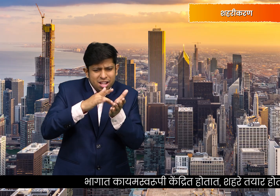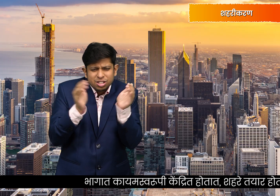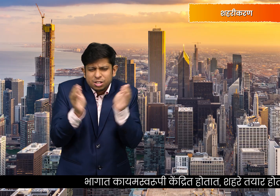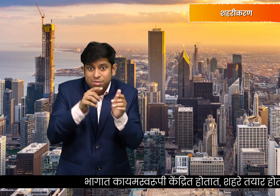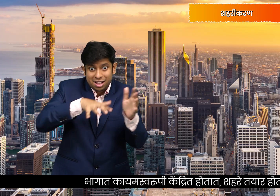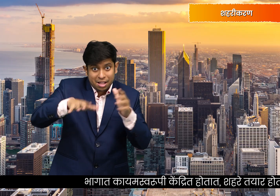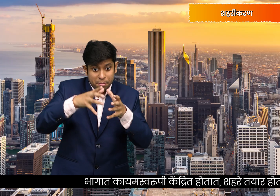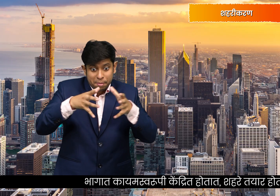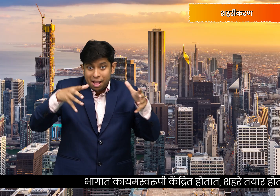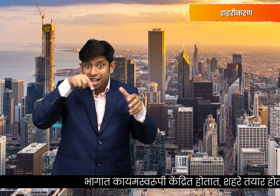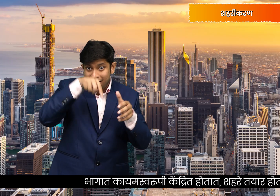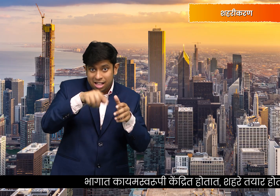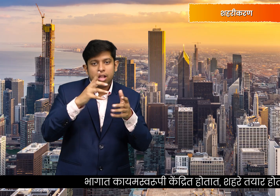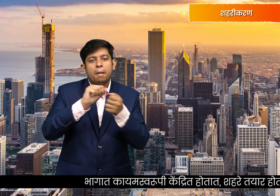होतात, शहरे तयार होतात.